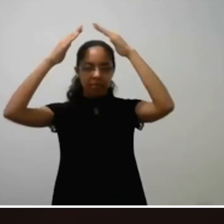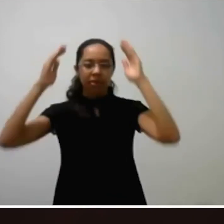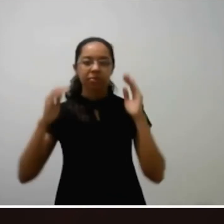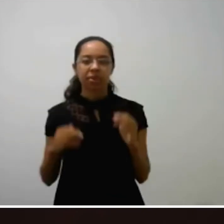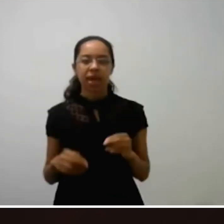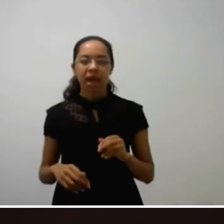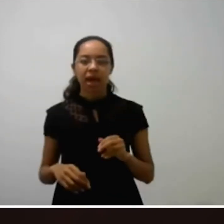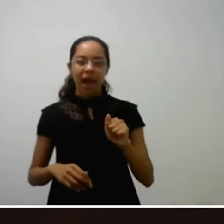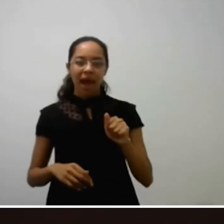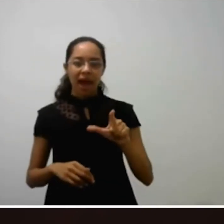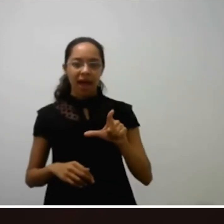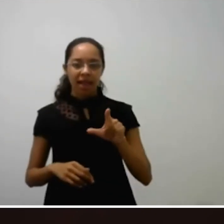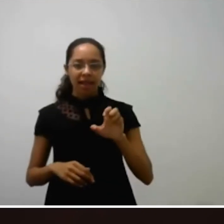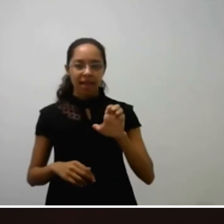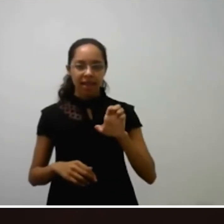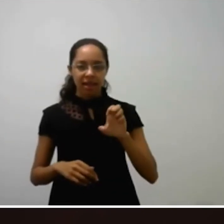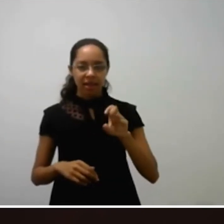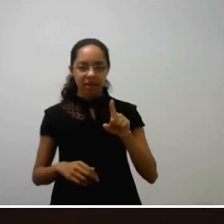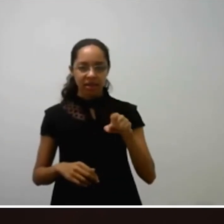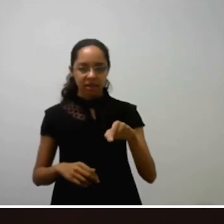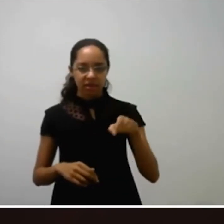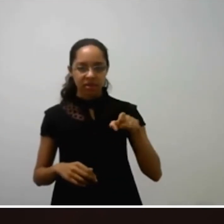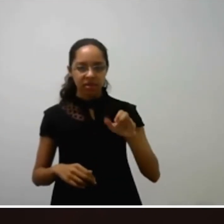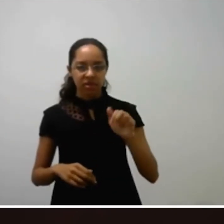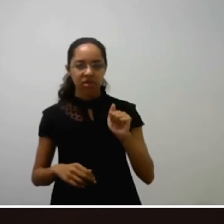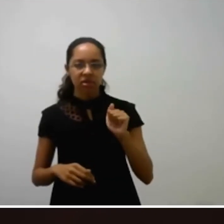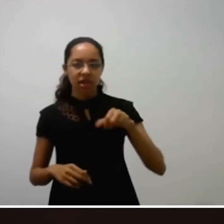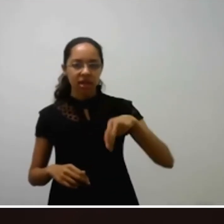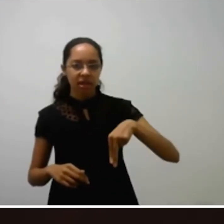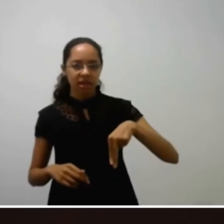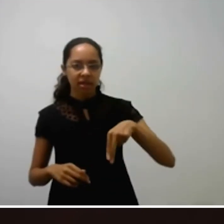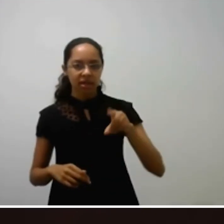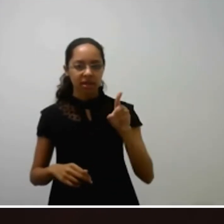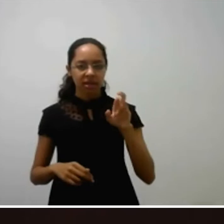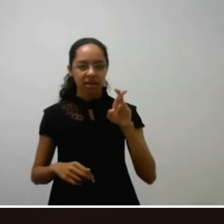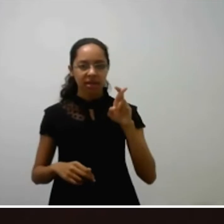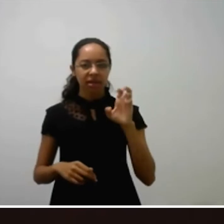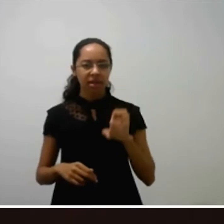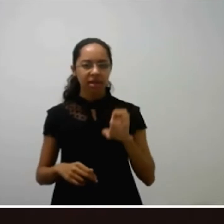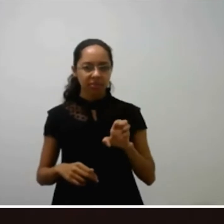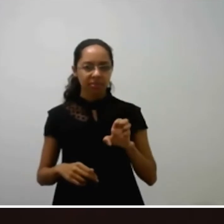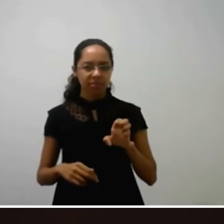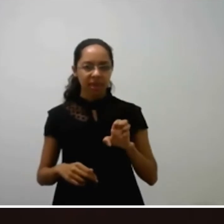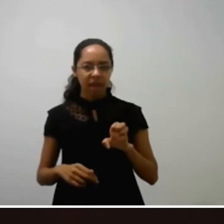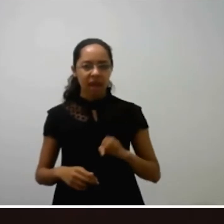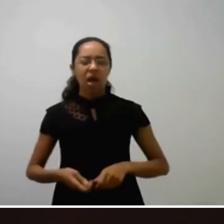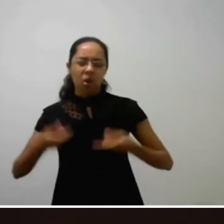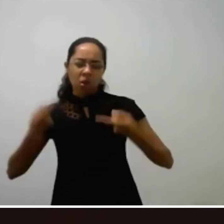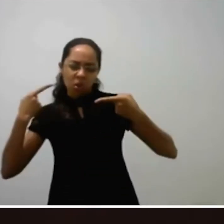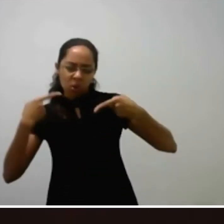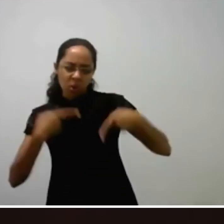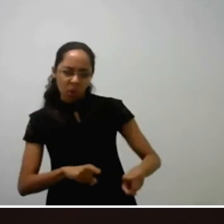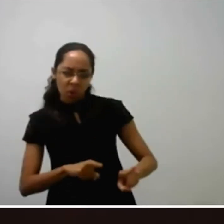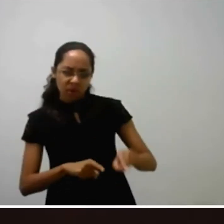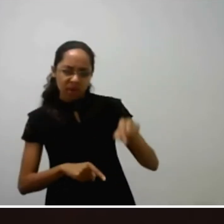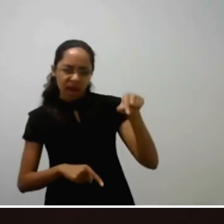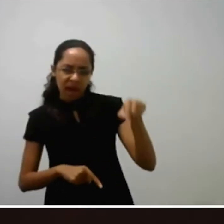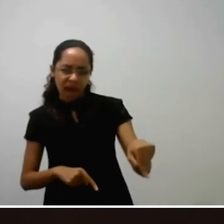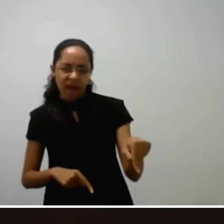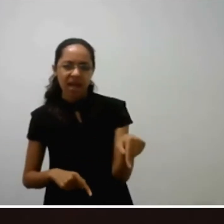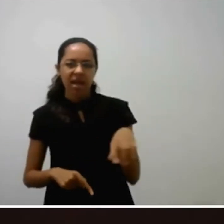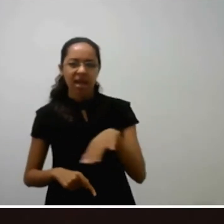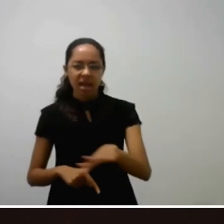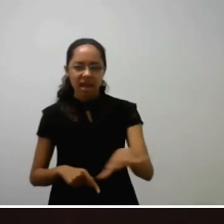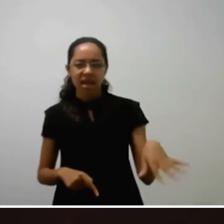não somente contra Valdo, mas contra todos que ousassem manter comunhão com o